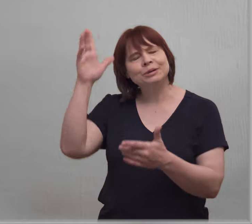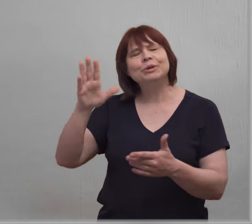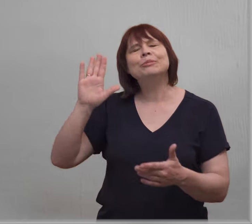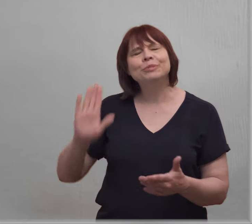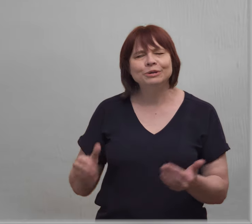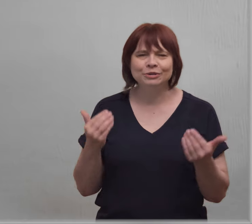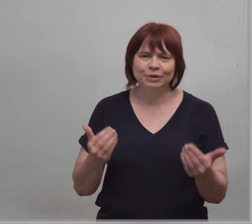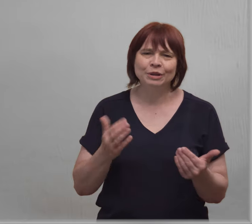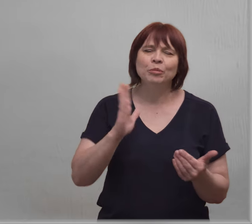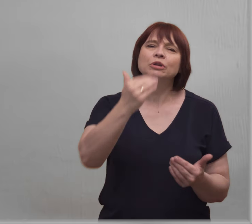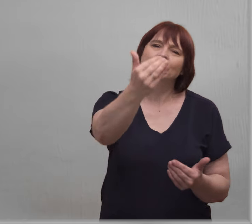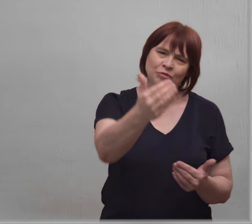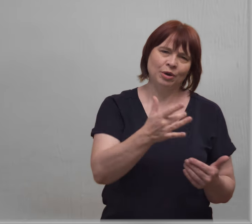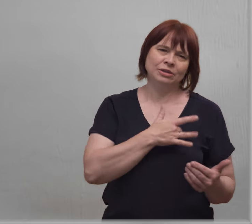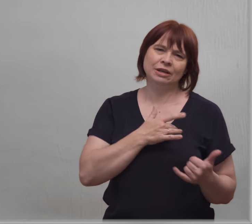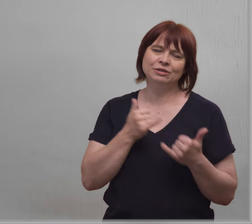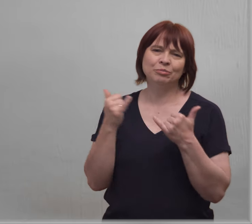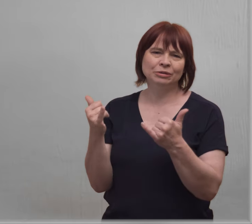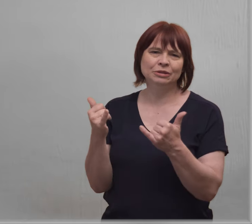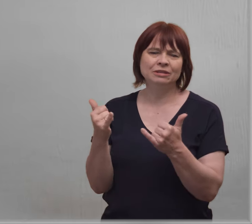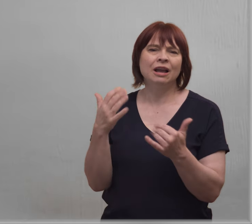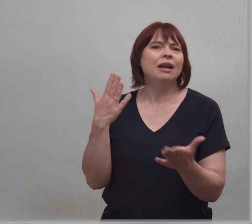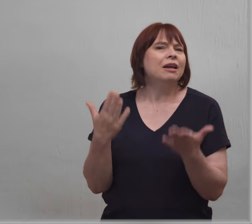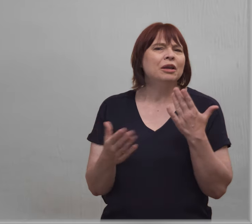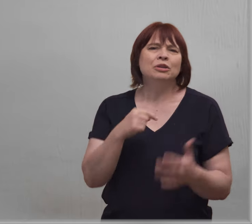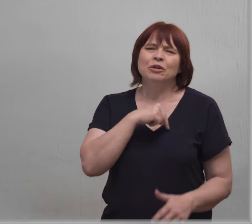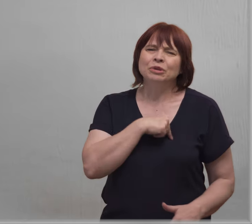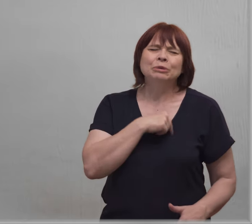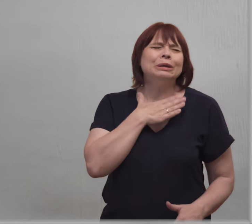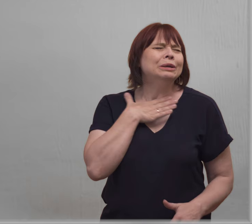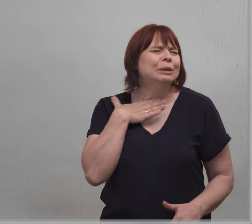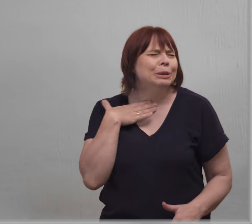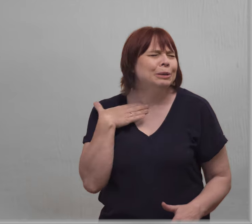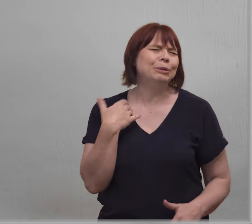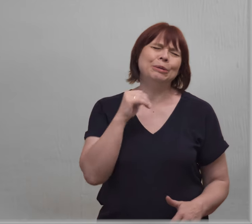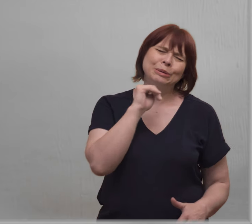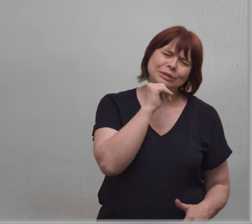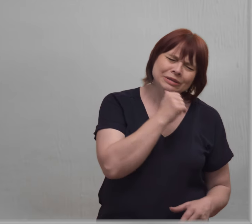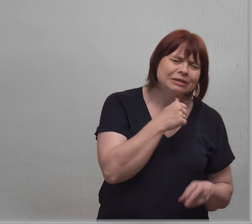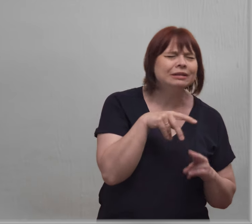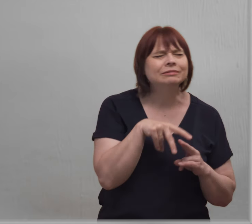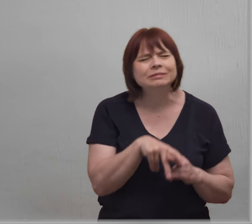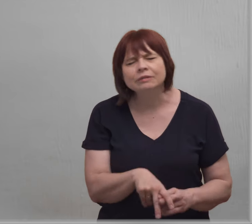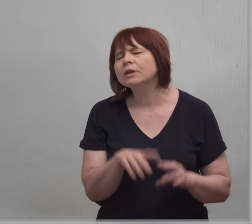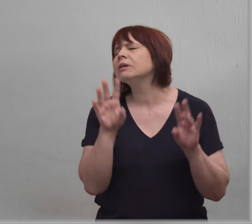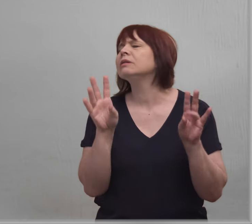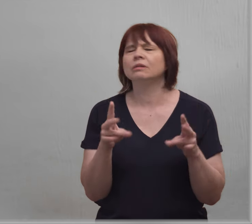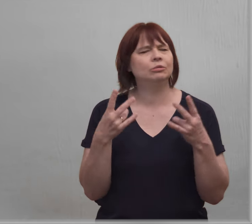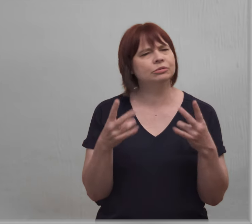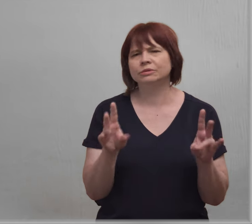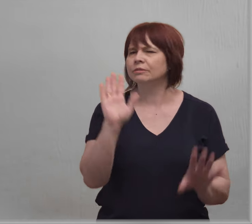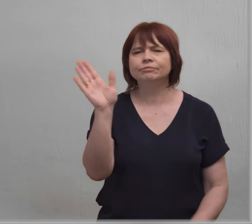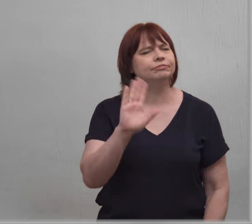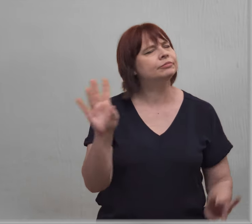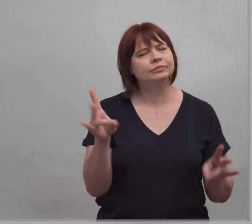она будет сегодня в почтении. Пусть это будет от твоего сердца. Пусть это будет на самом деле доброхотный дар Богу. Потому что Слово